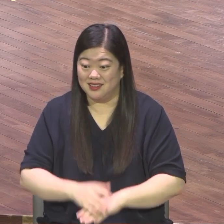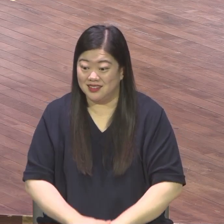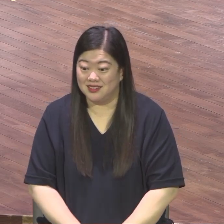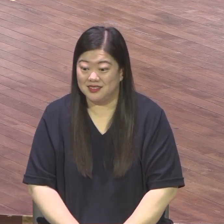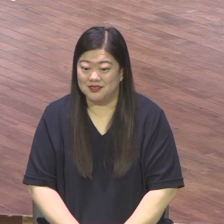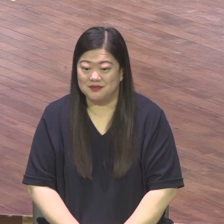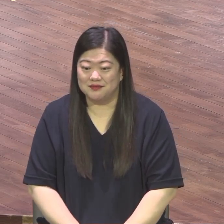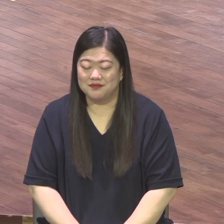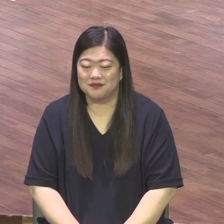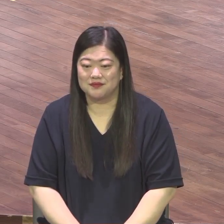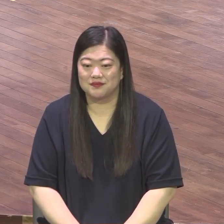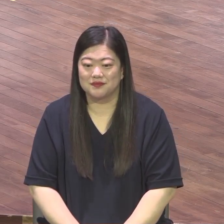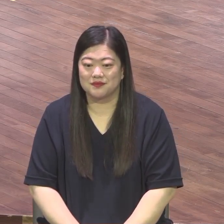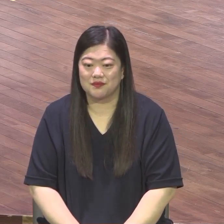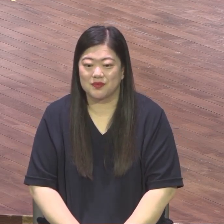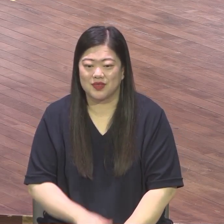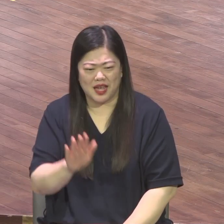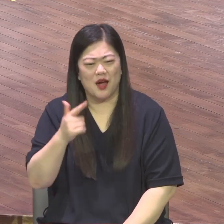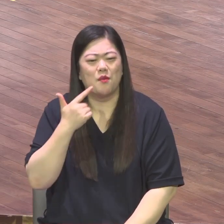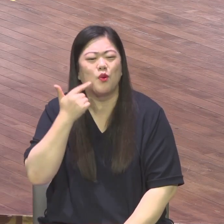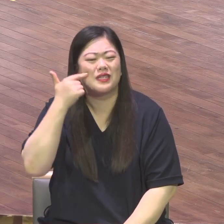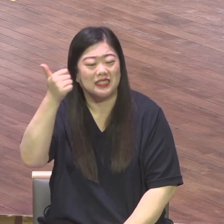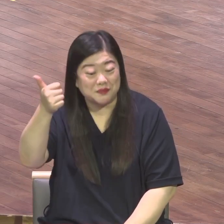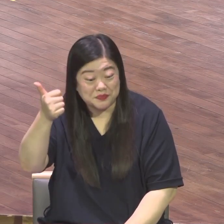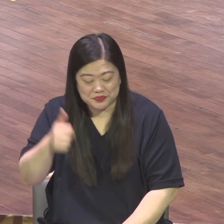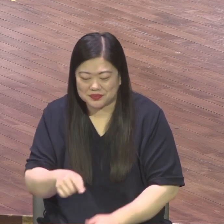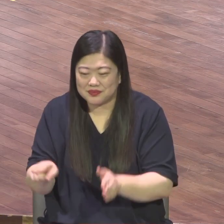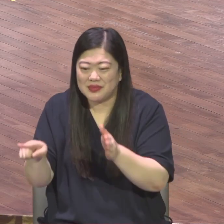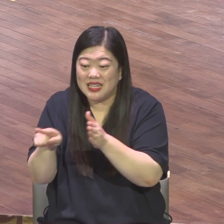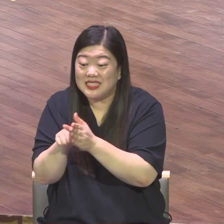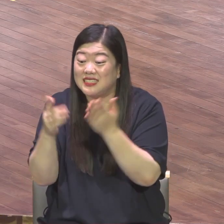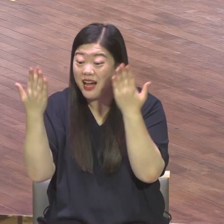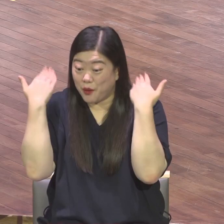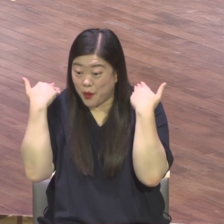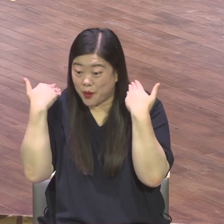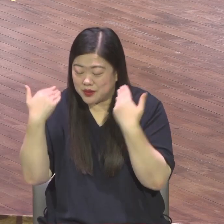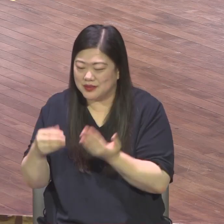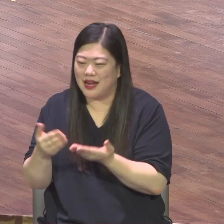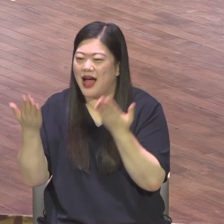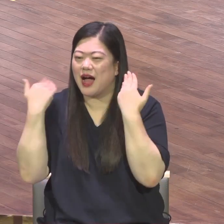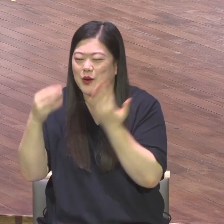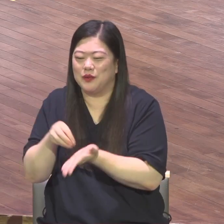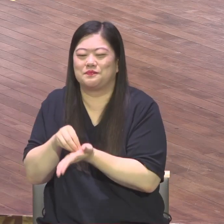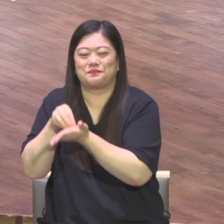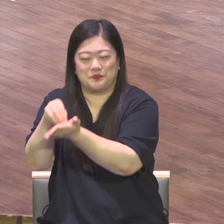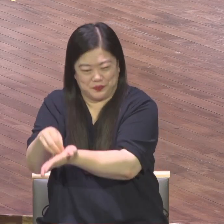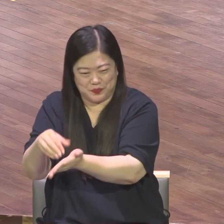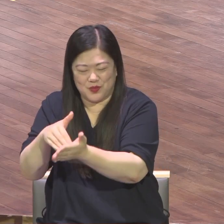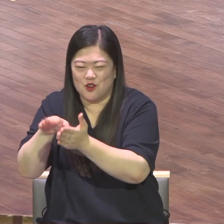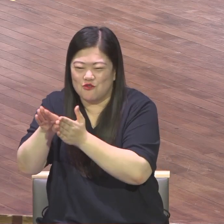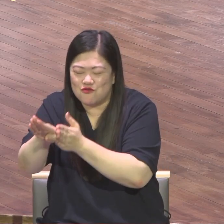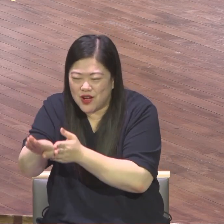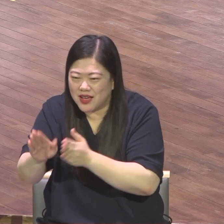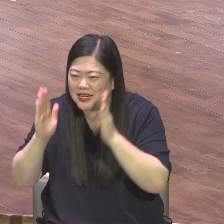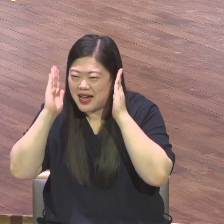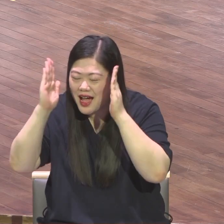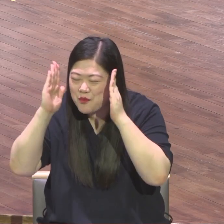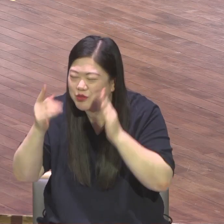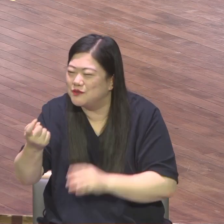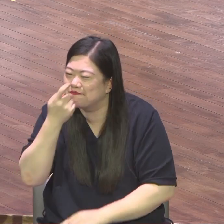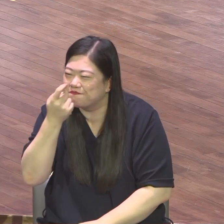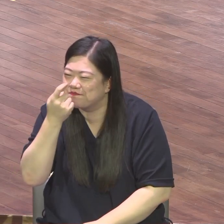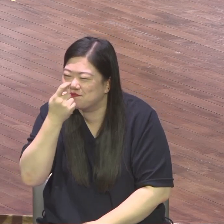목사들도요, 신학교 가서 목사 되고요, 불신자 한 명도 전도해 본 적이 없는 목사가 대부분이에요, 한국에.